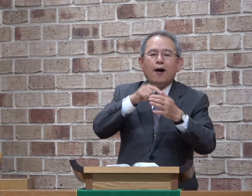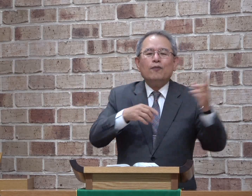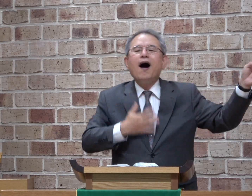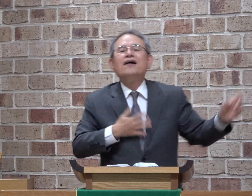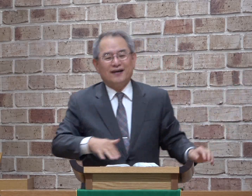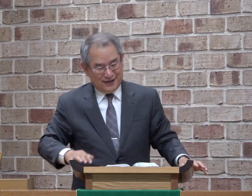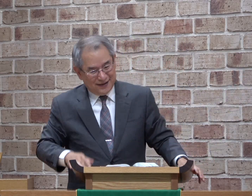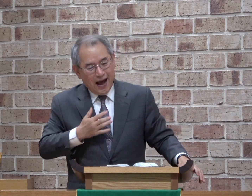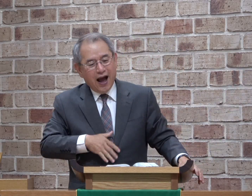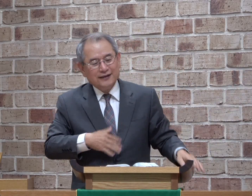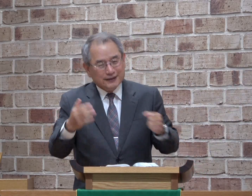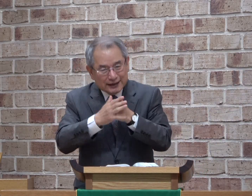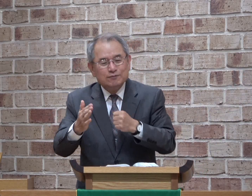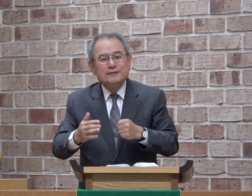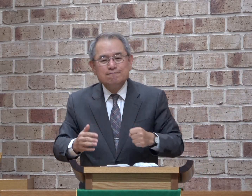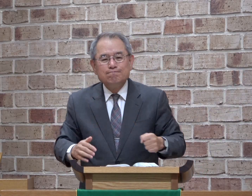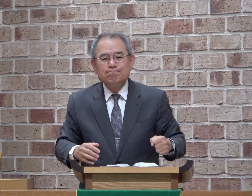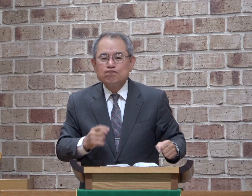예수님께서 벌써 이 여인의 마음을 아시고